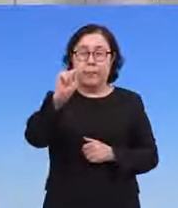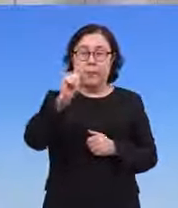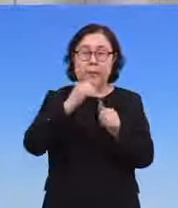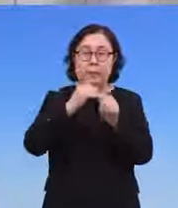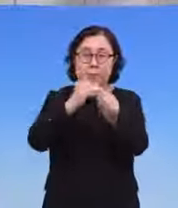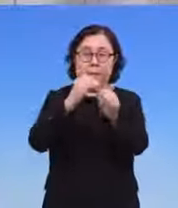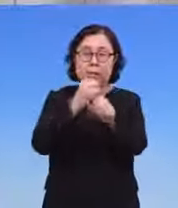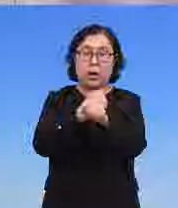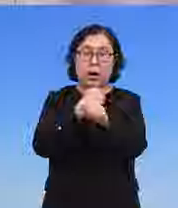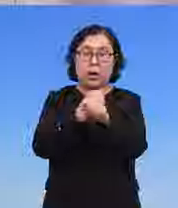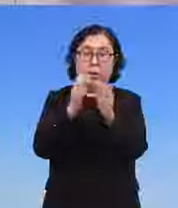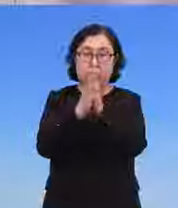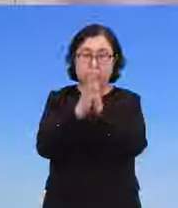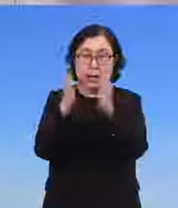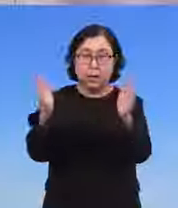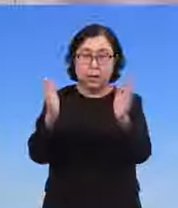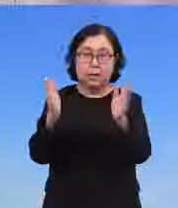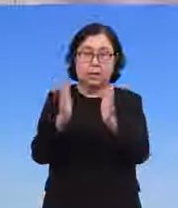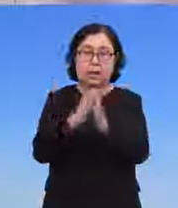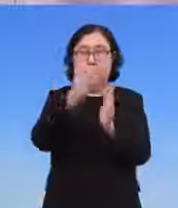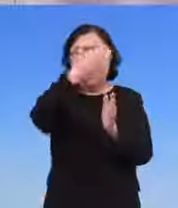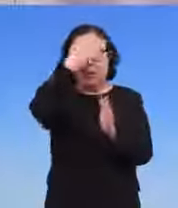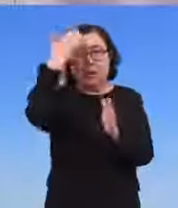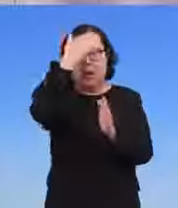일만수도 파송 운동이 이제 시작을 하면